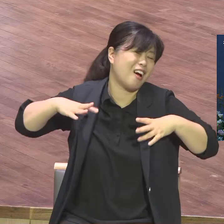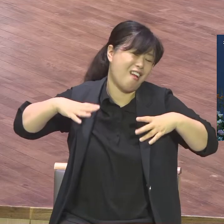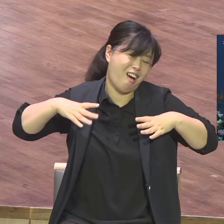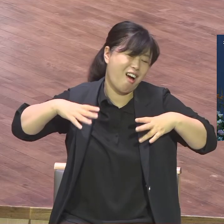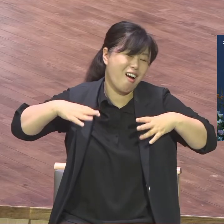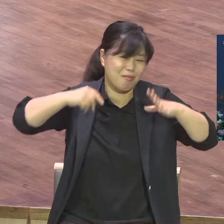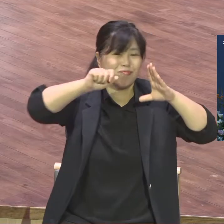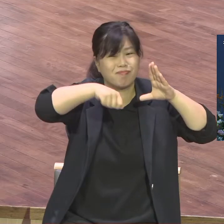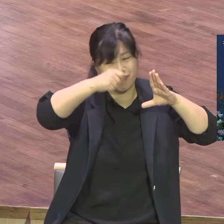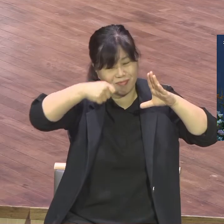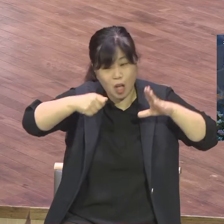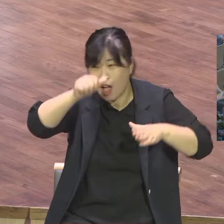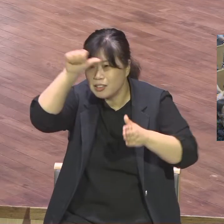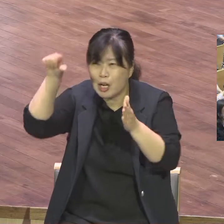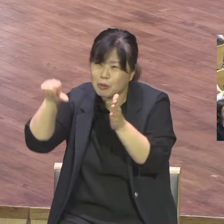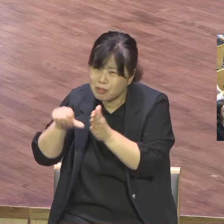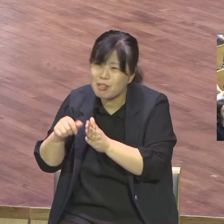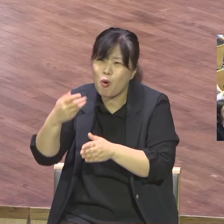아름다운 장로들이 많다.